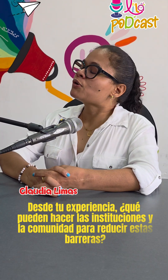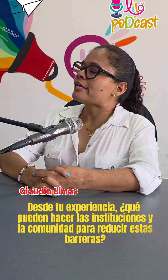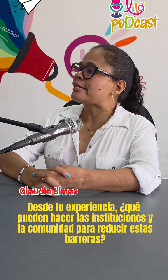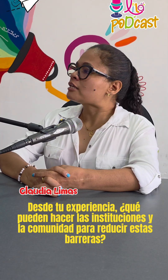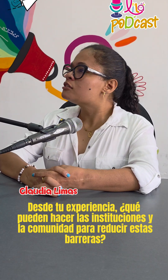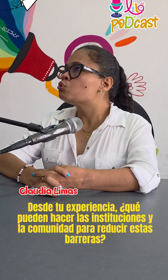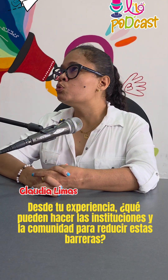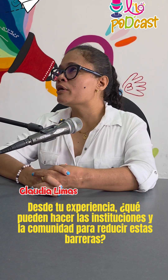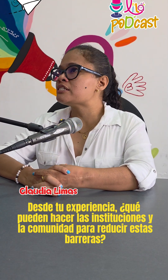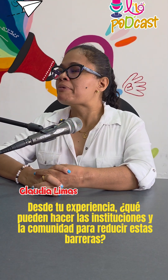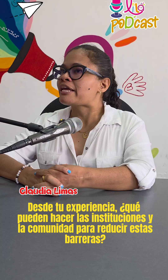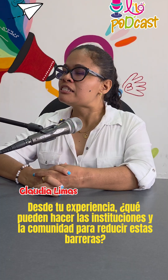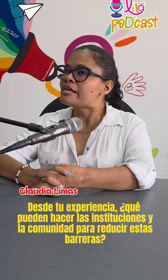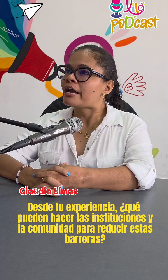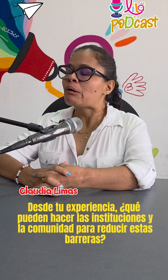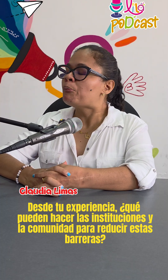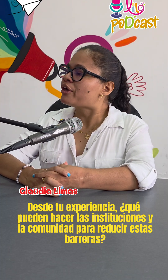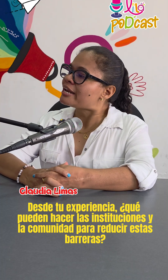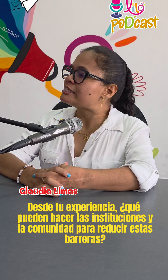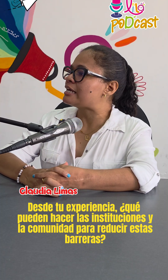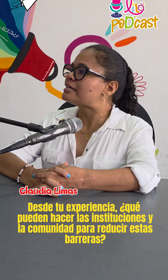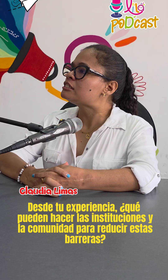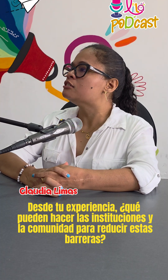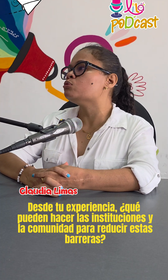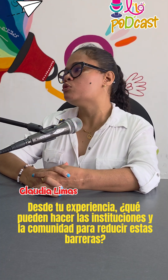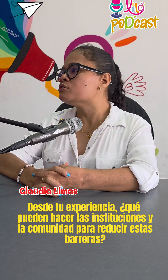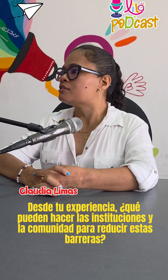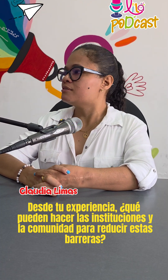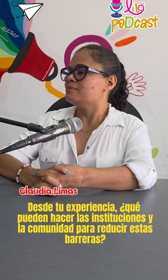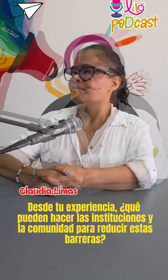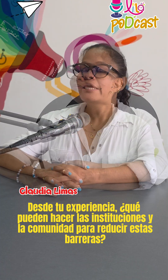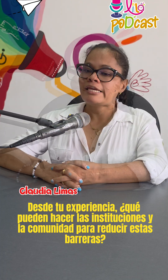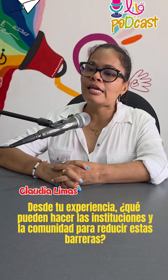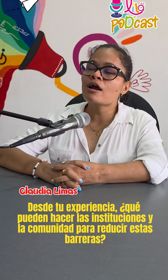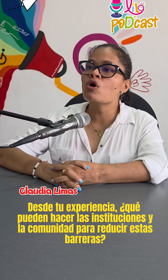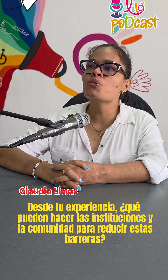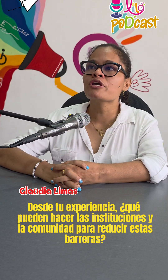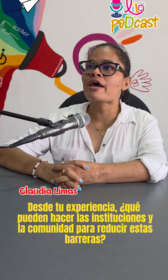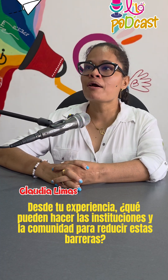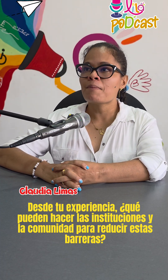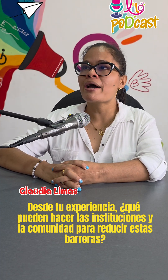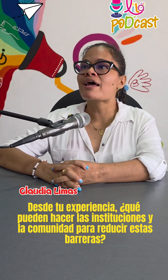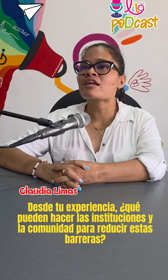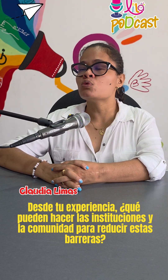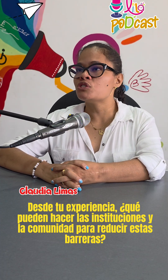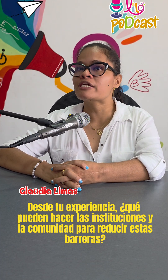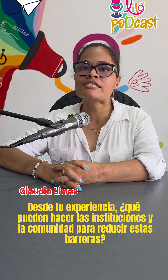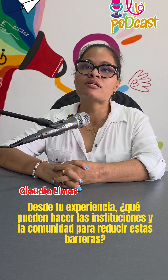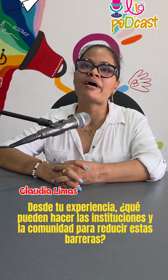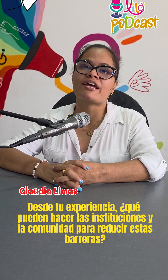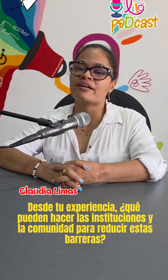Libardo, y desde tu experiencia, ¿qué pueden hacer las instituciones y la comunidad para reducir estas